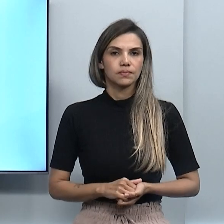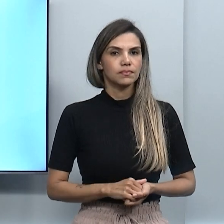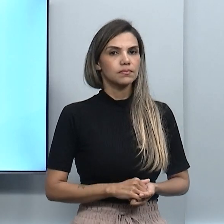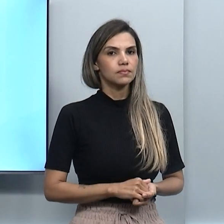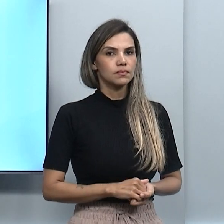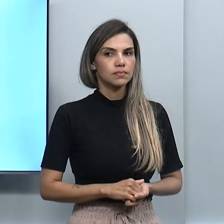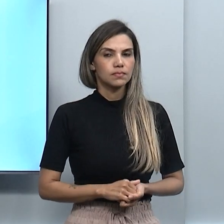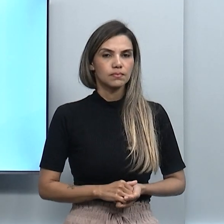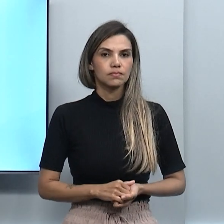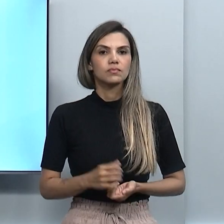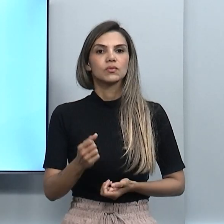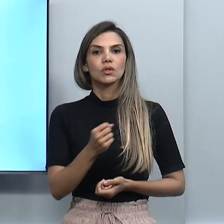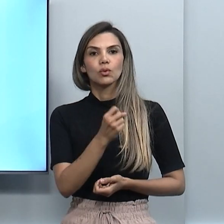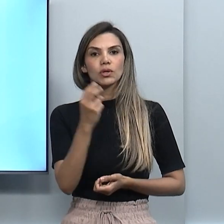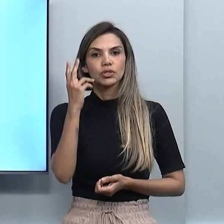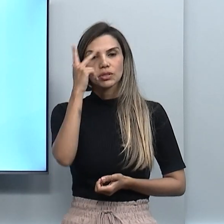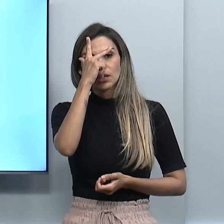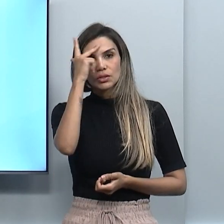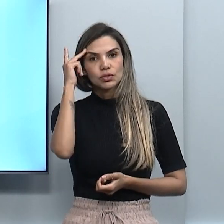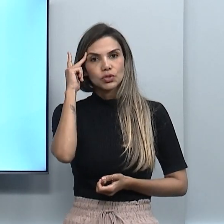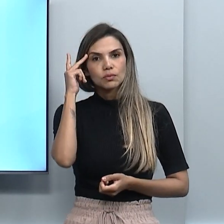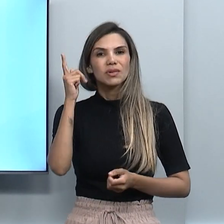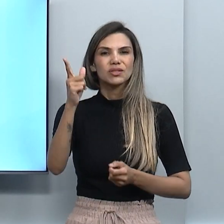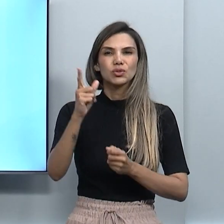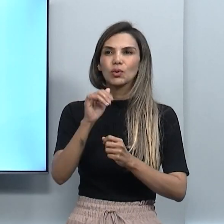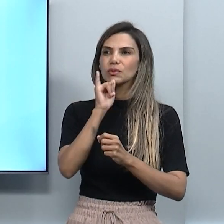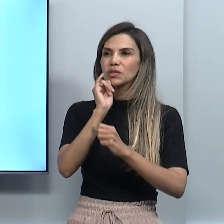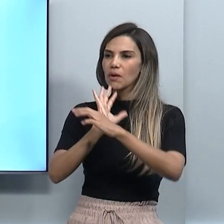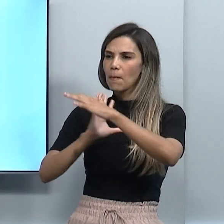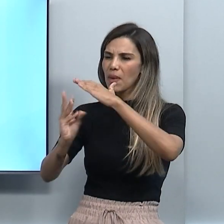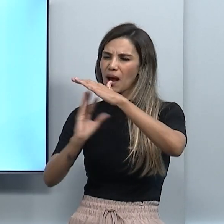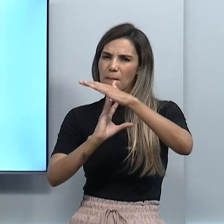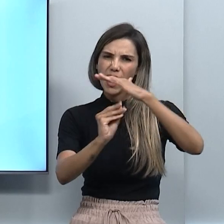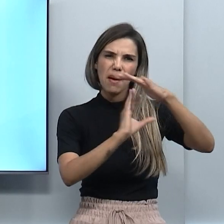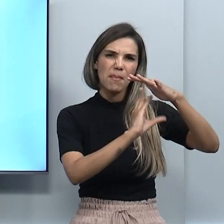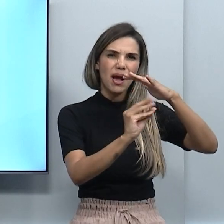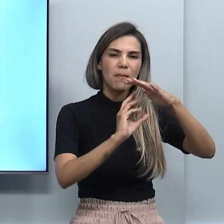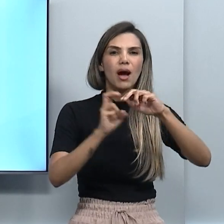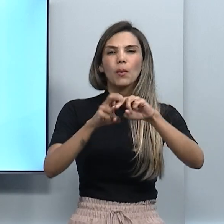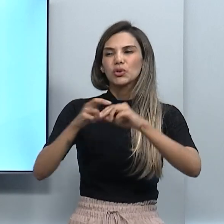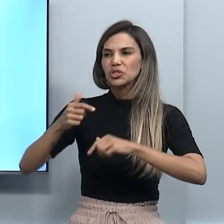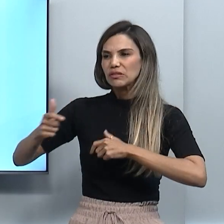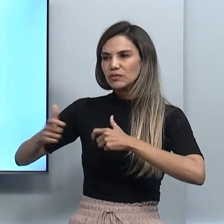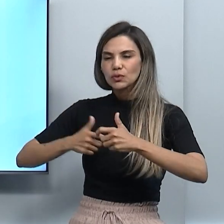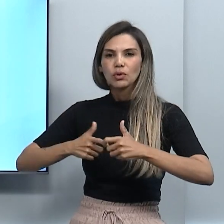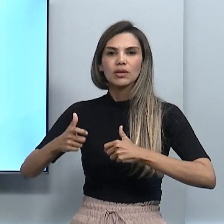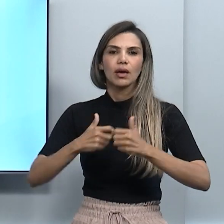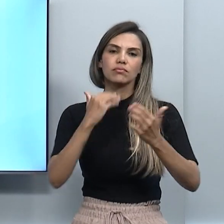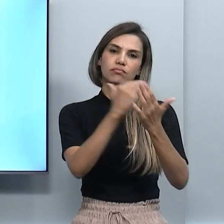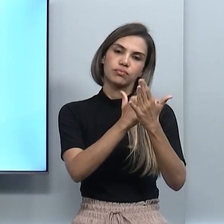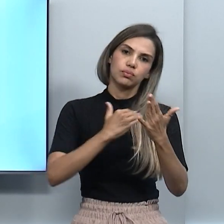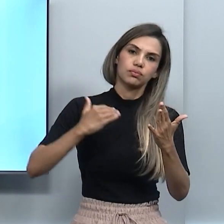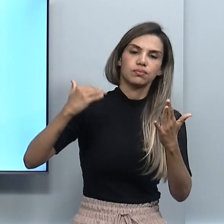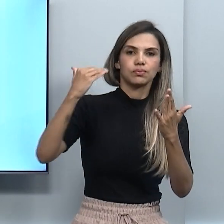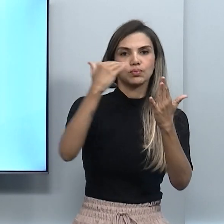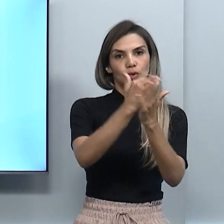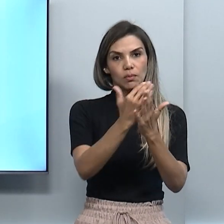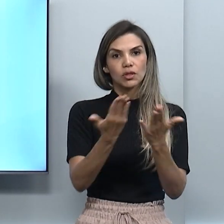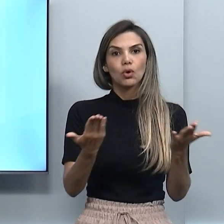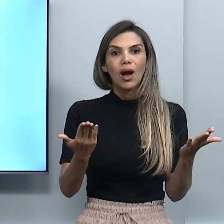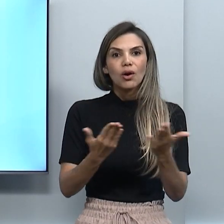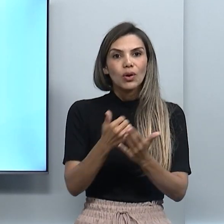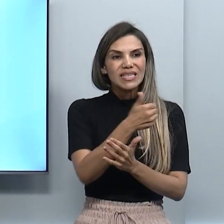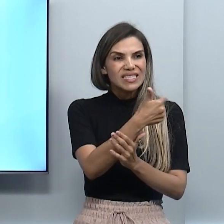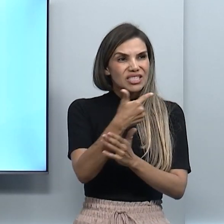E o número de pessoas deslocadas por causa de guerras e perseguições aumentou e passou de 122 milhões neste